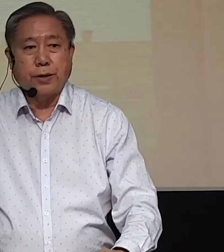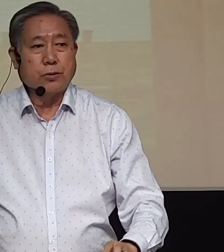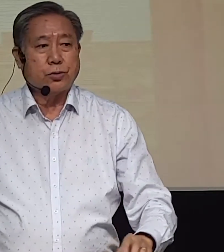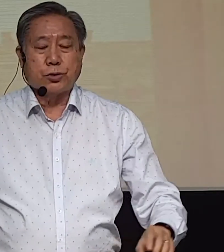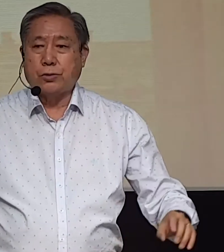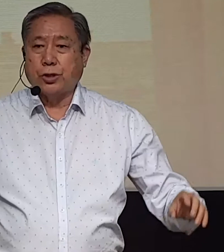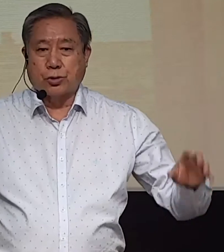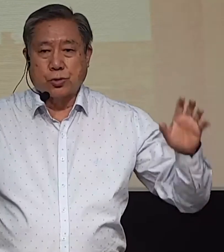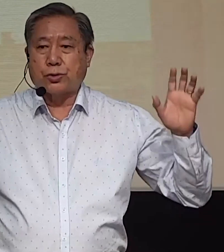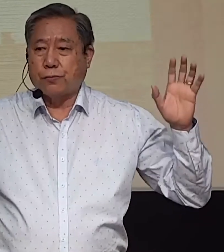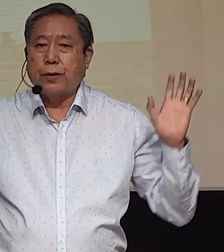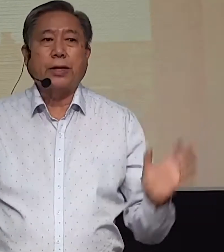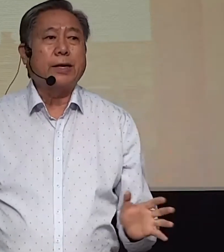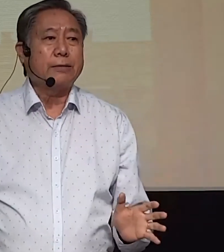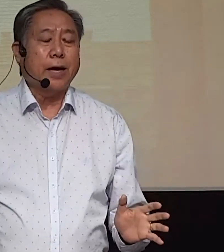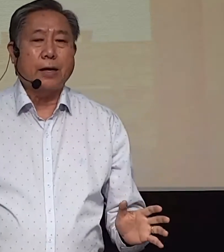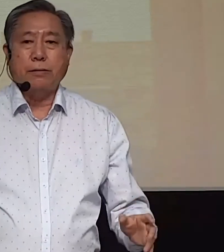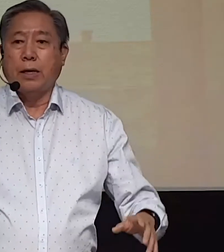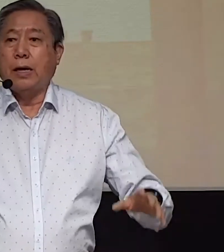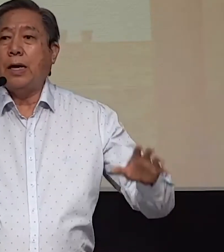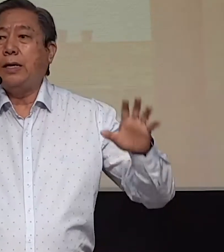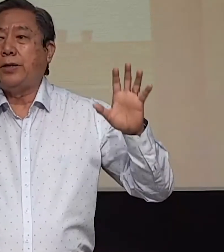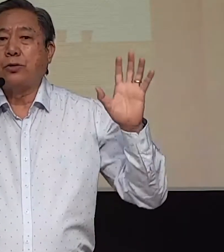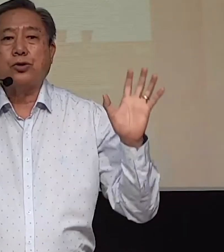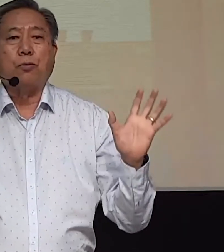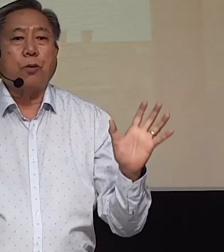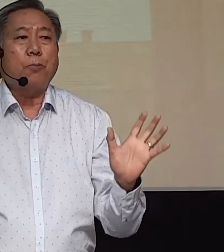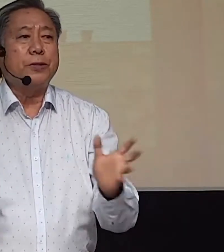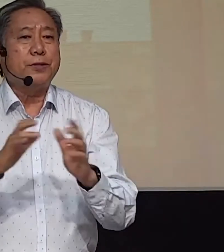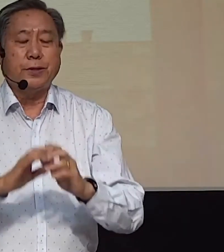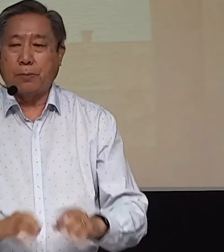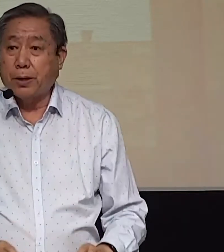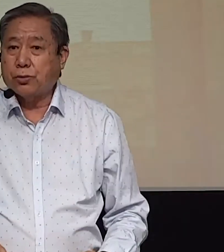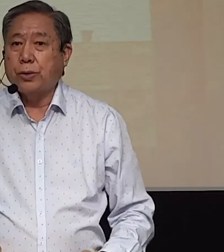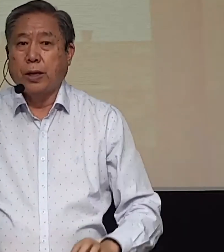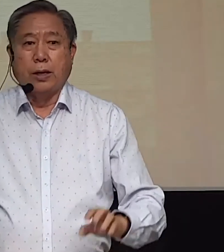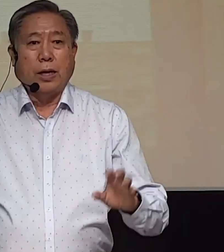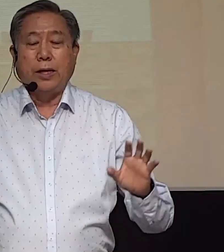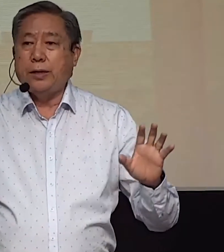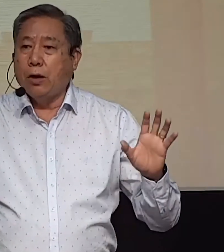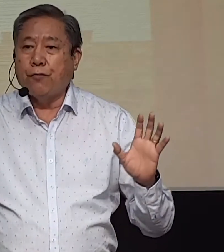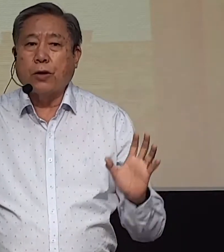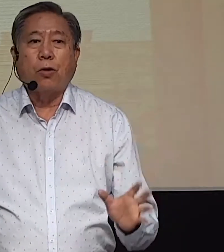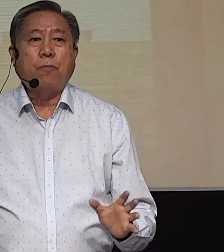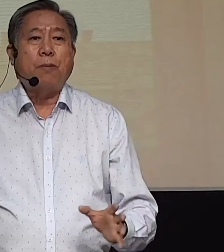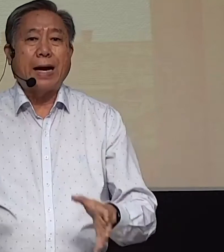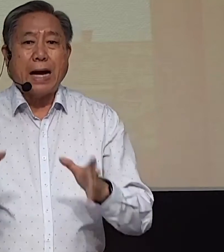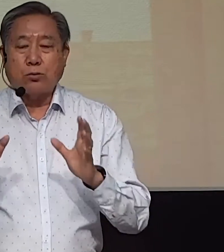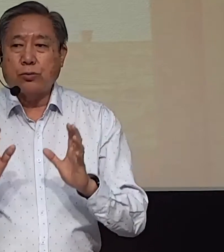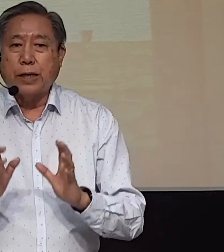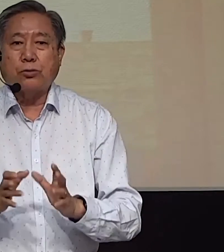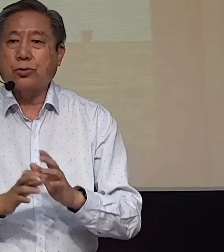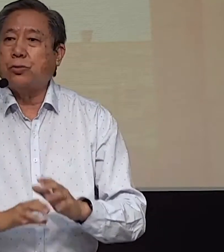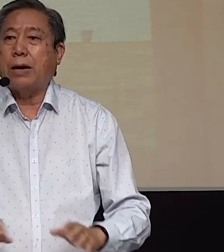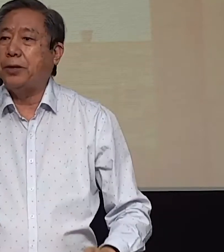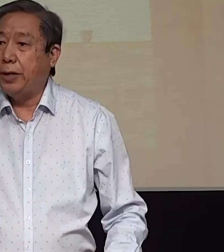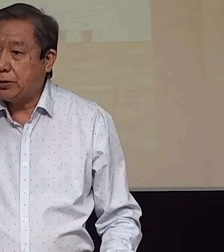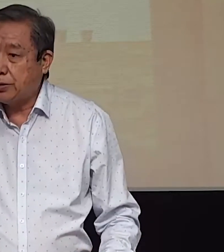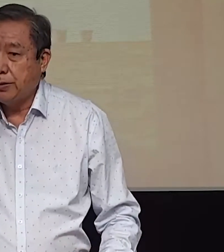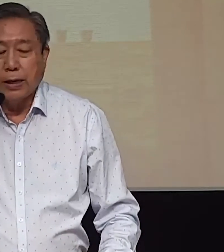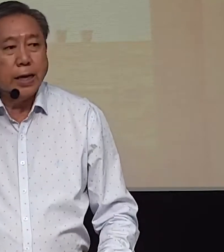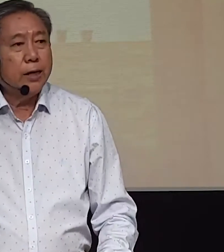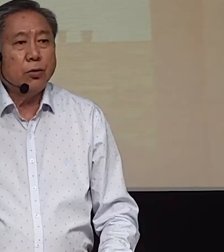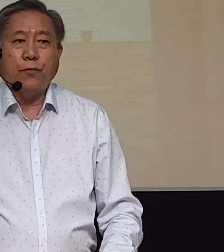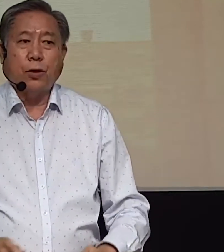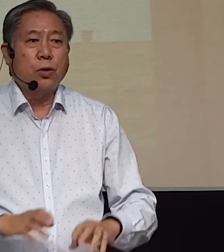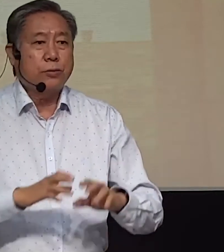que Deus, Jesus, veio aqui na terra, Ele deu o seu próprio ensinamento, Ele não ficou parado dentro de um